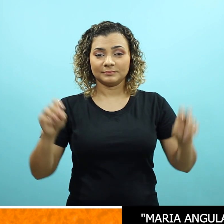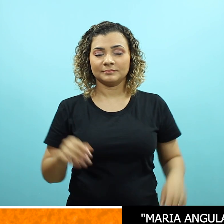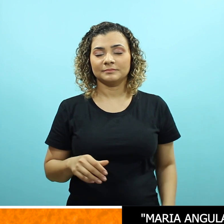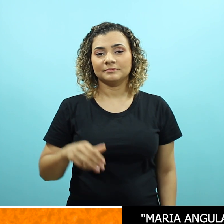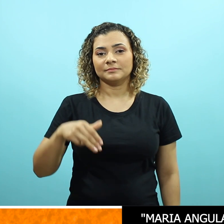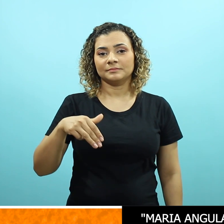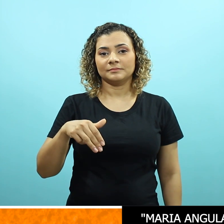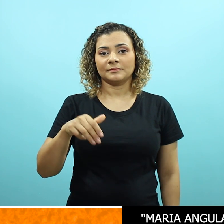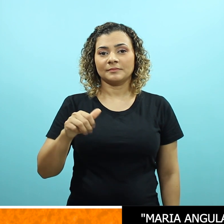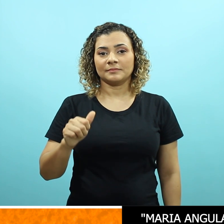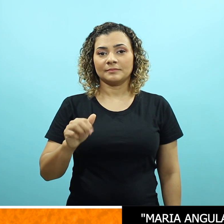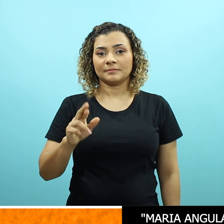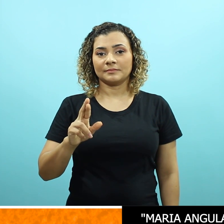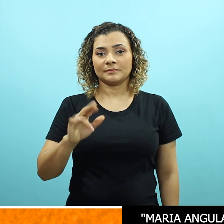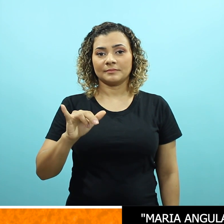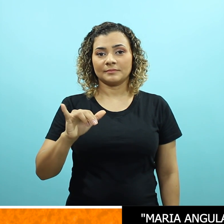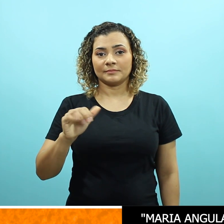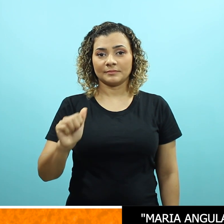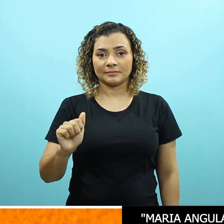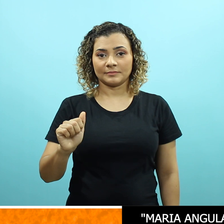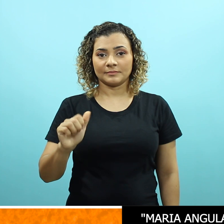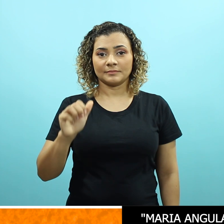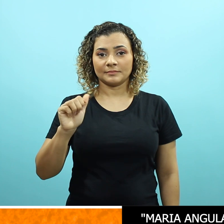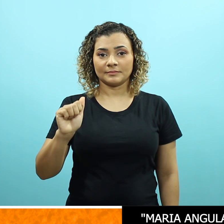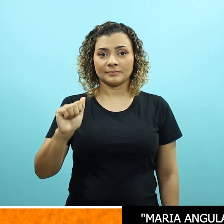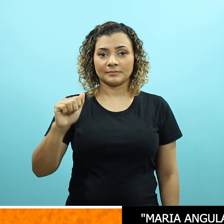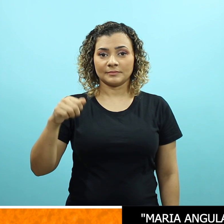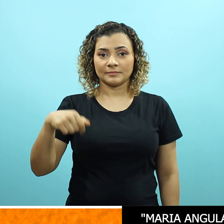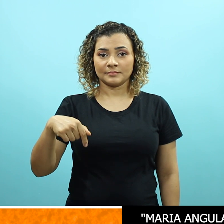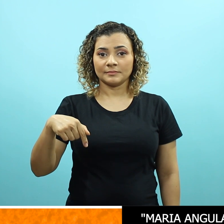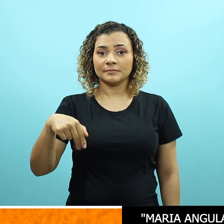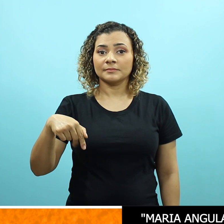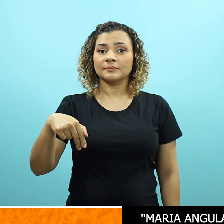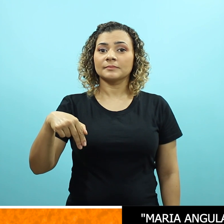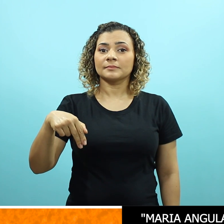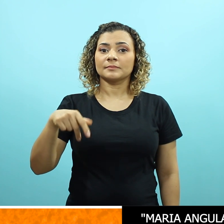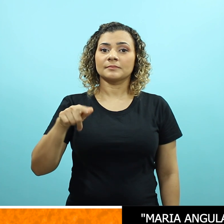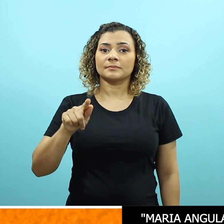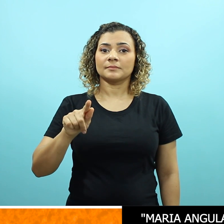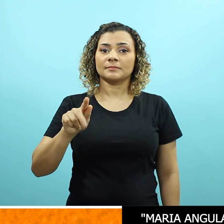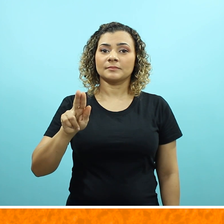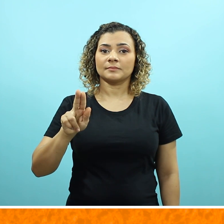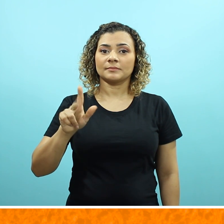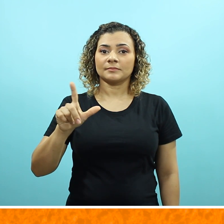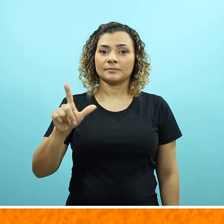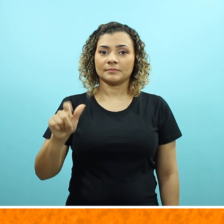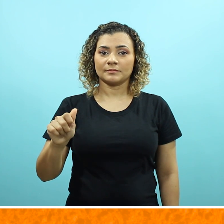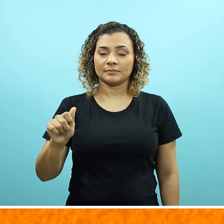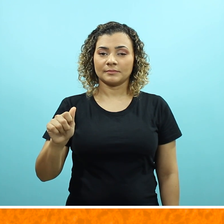Maria Angula é um conto da tradição oral equatoriana.